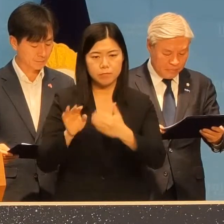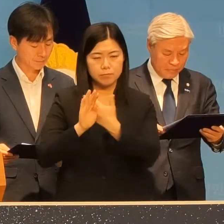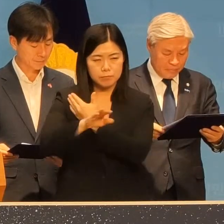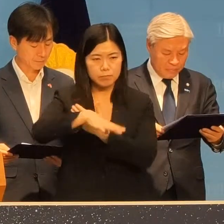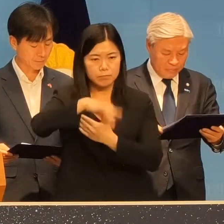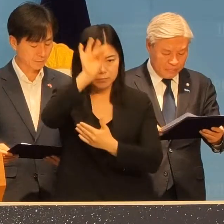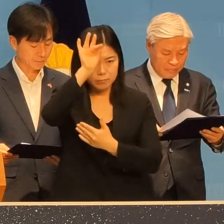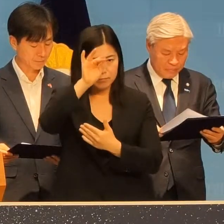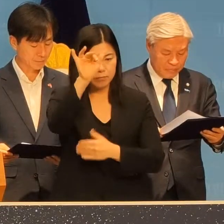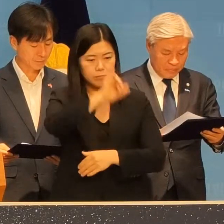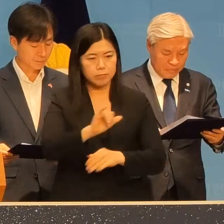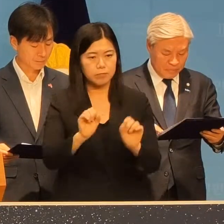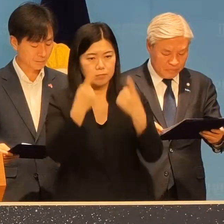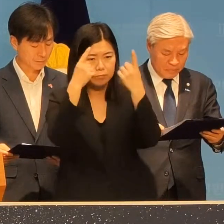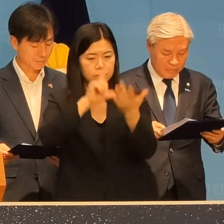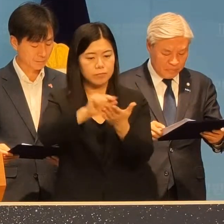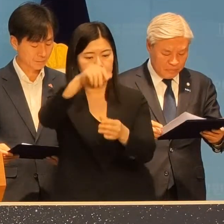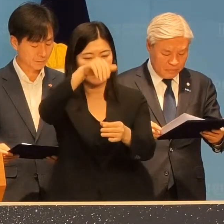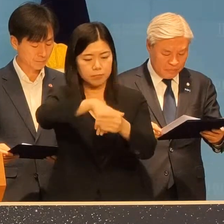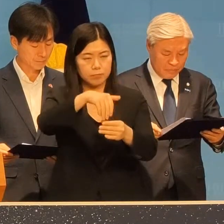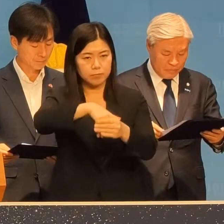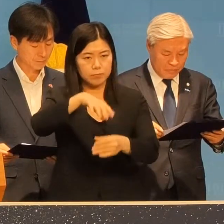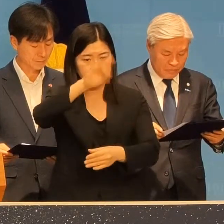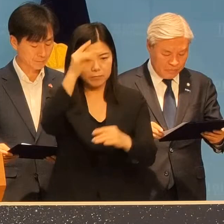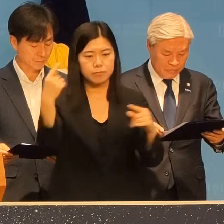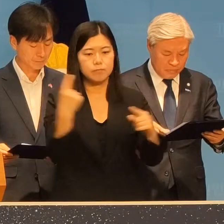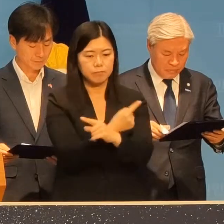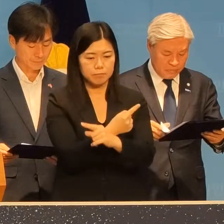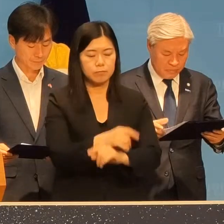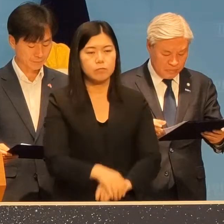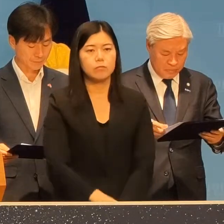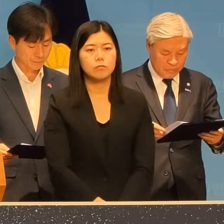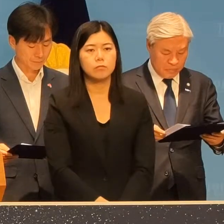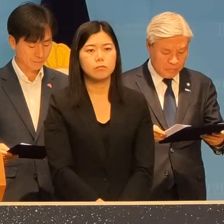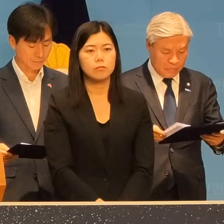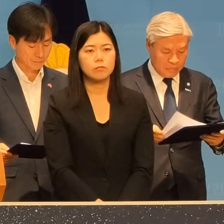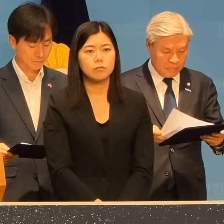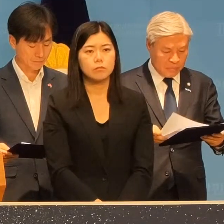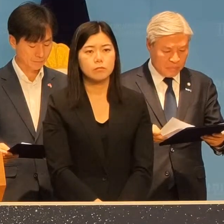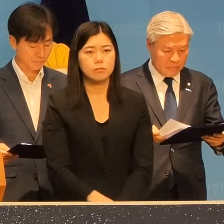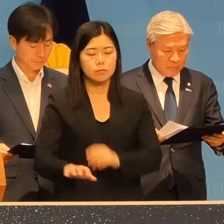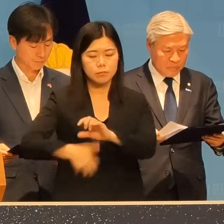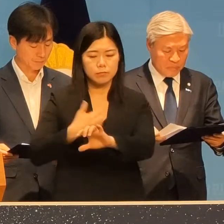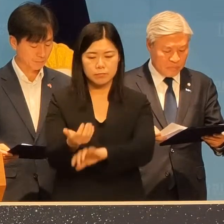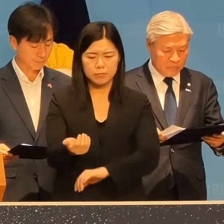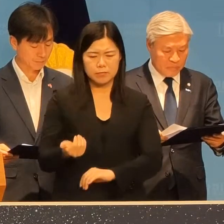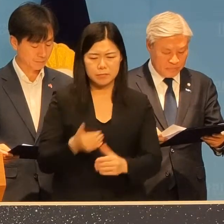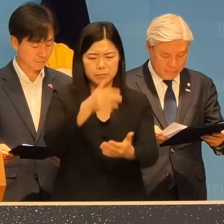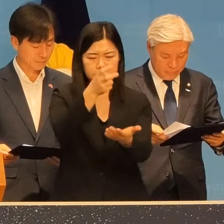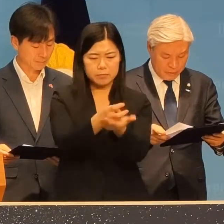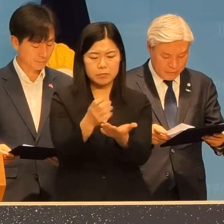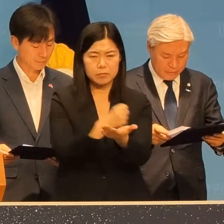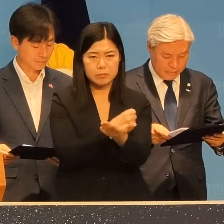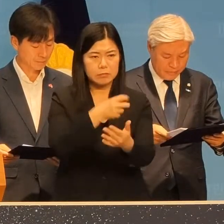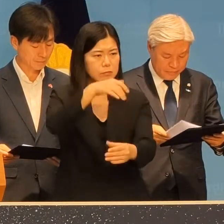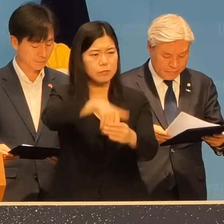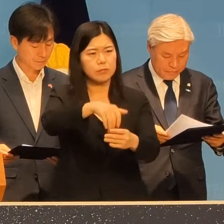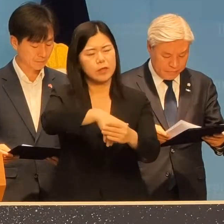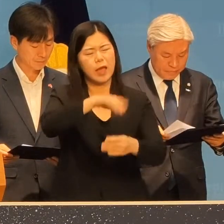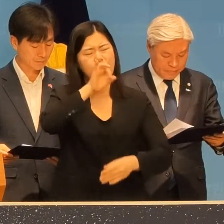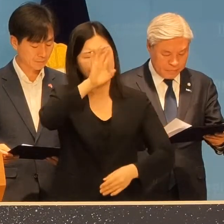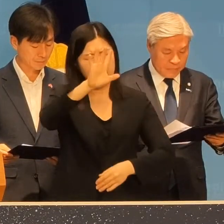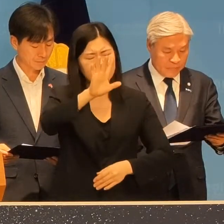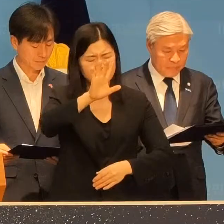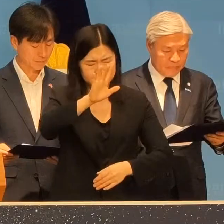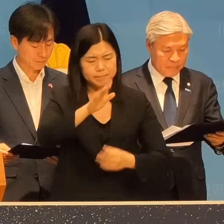실시되는 전국 동시지방선거부터 바꿔내겠습니다. 내란 이전에 제대로 선거를 치를 수 없다는 절박함을